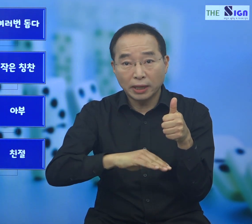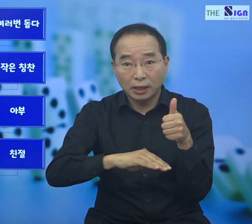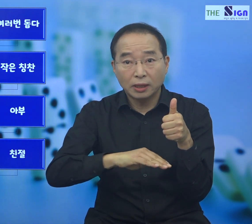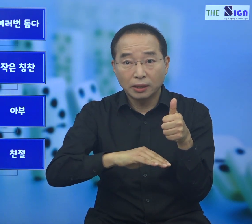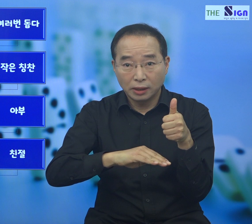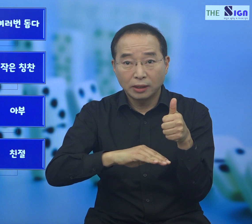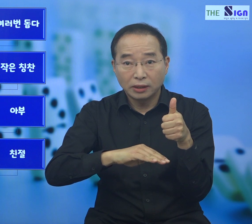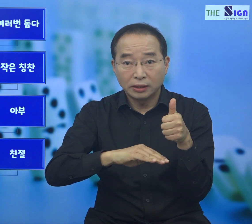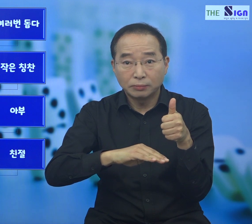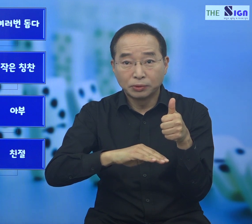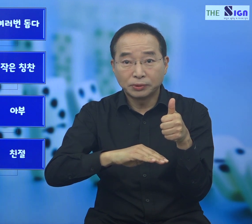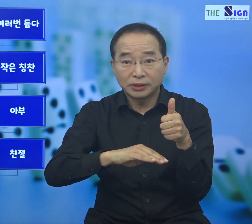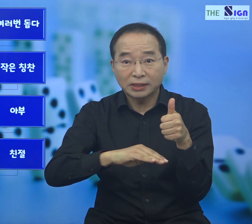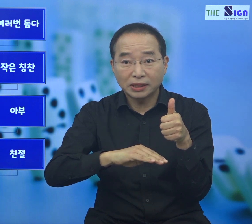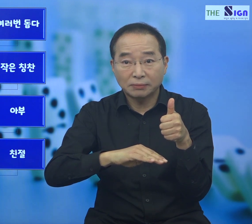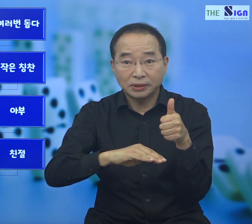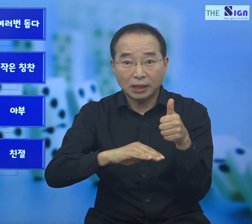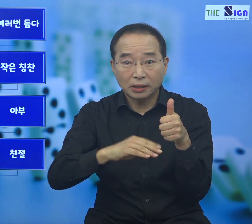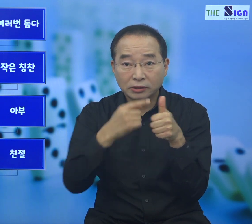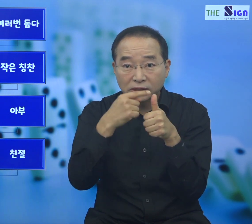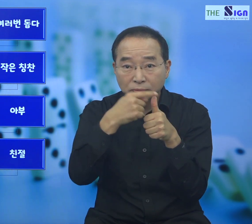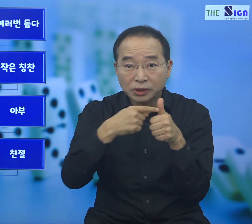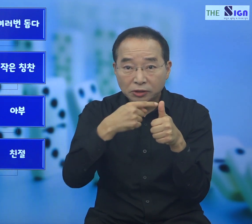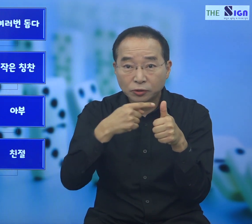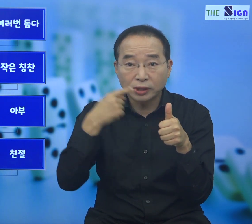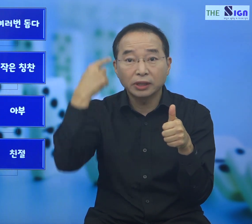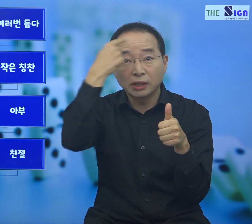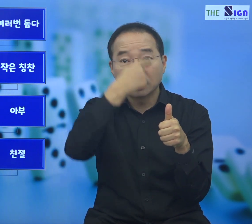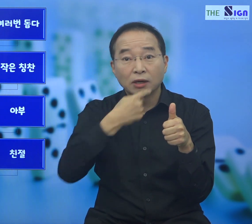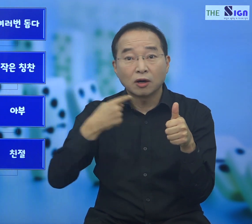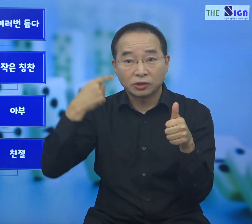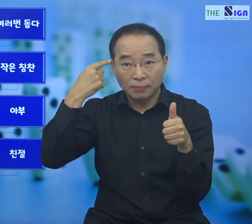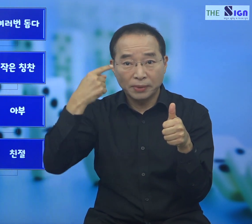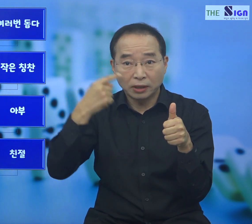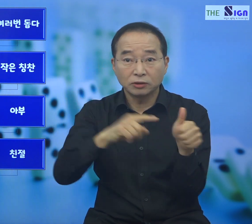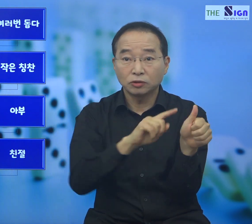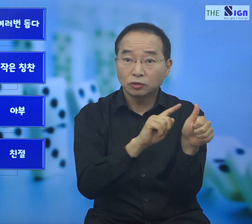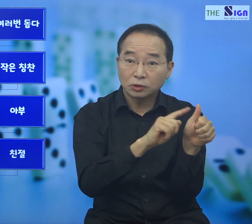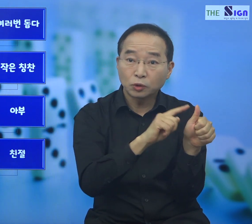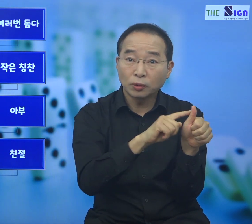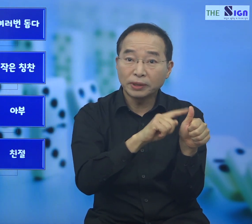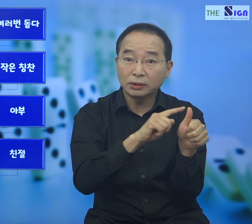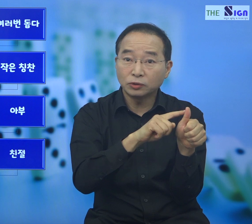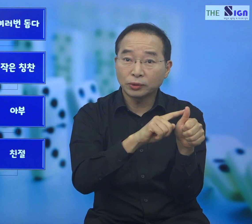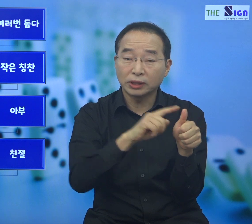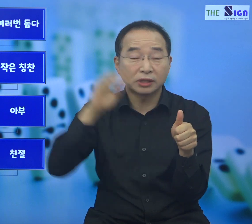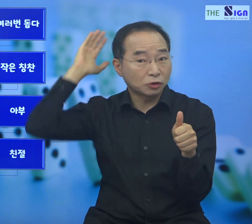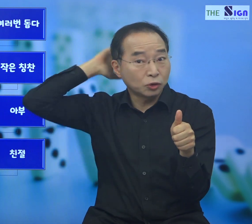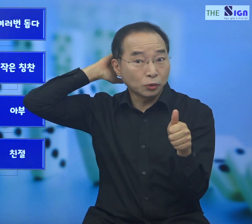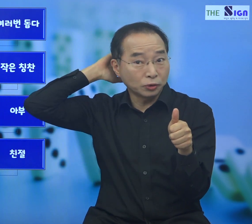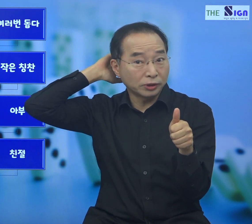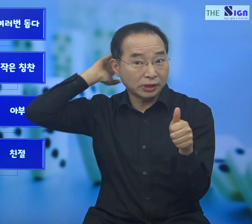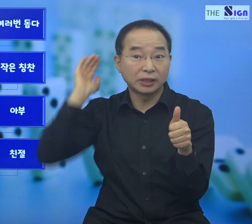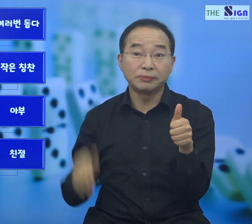몸의 부분을 상징합니다. 그래서 지문 있는 쪽이 전면, 이제 손톱 있는 쪽이 이제 뒤통수를 이제